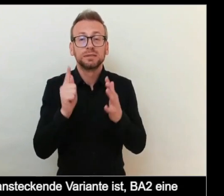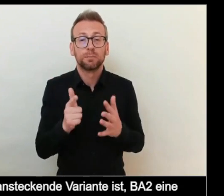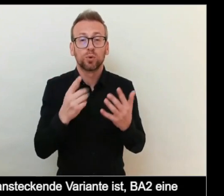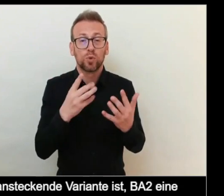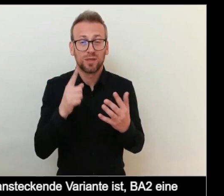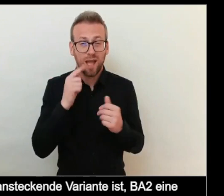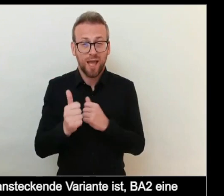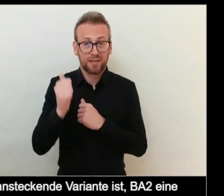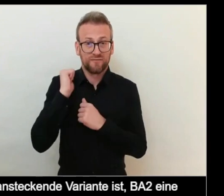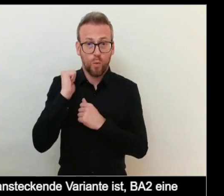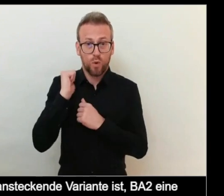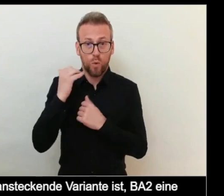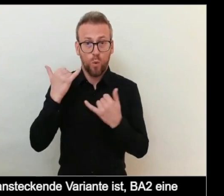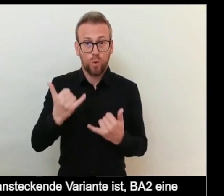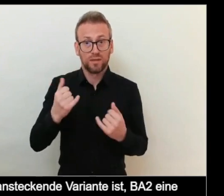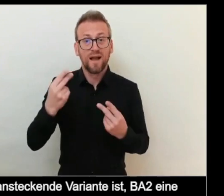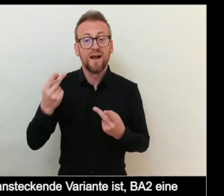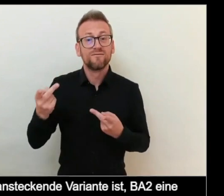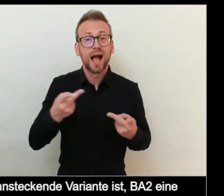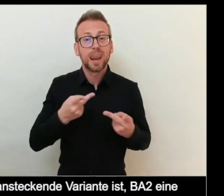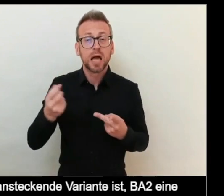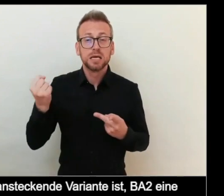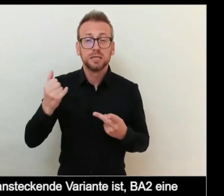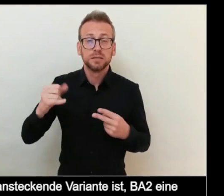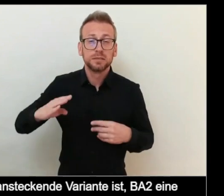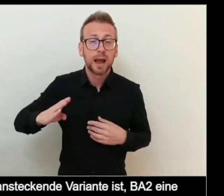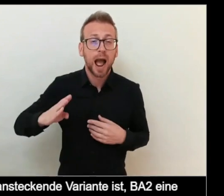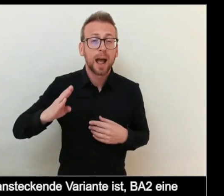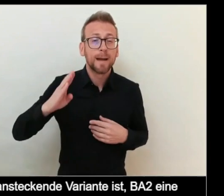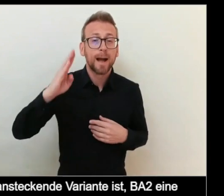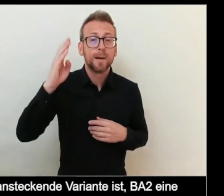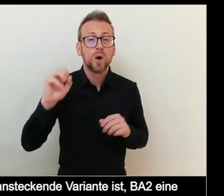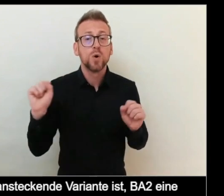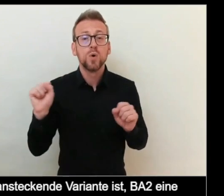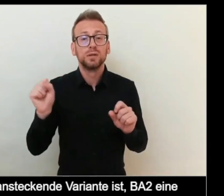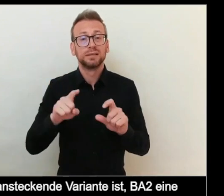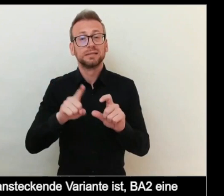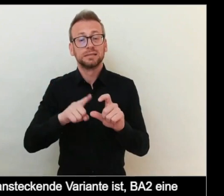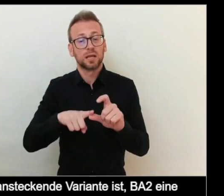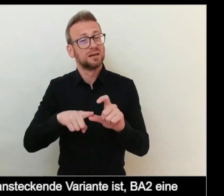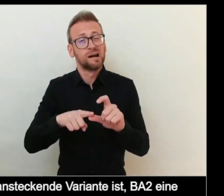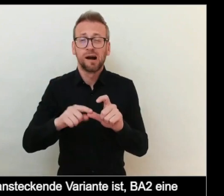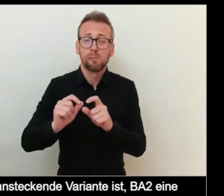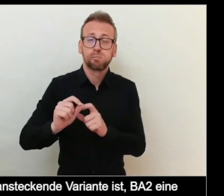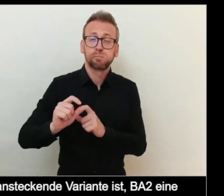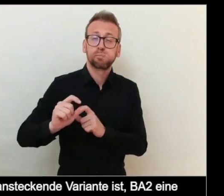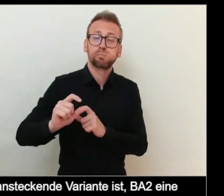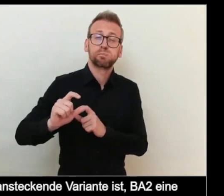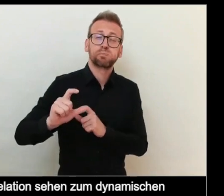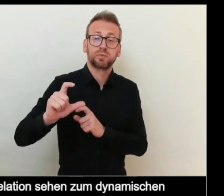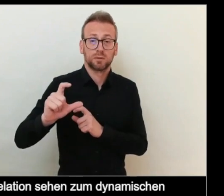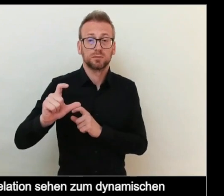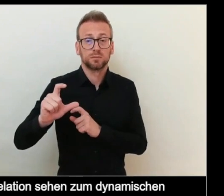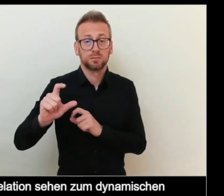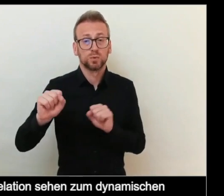waren gestern, nicht in der Vorwoche, gestern, also von einem Tag auf den anderen halt der erkennbare Anstieg. Wir sehen jetzt seit dem 7. März wieder